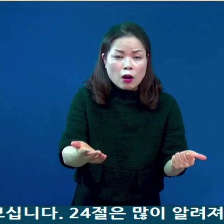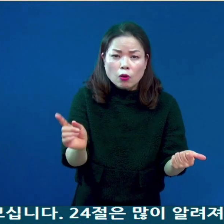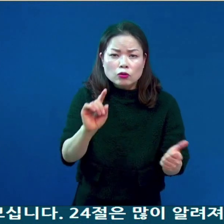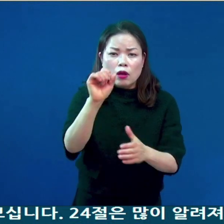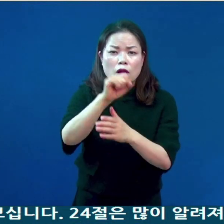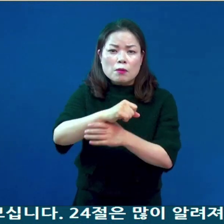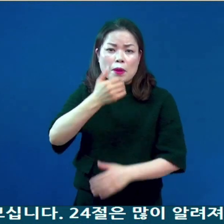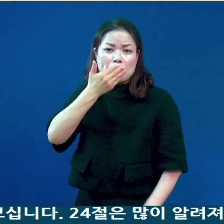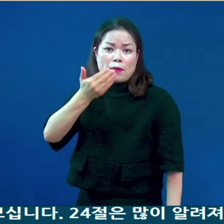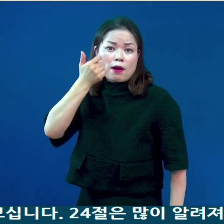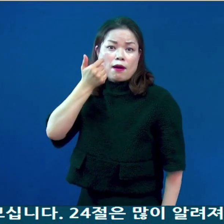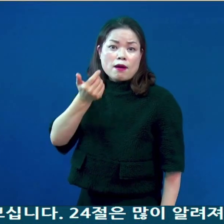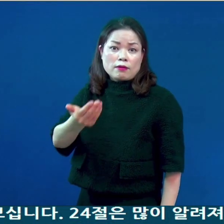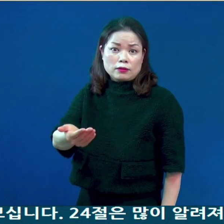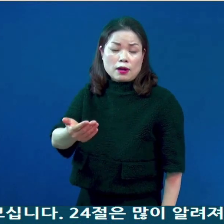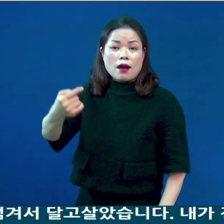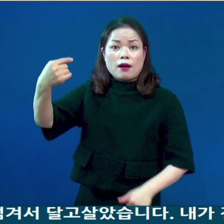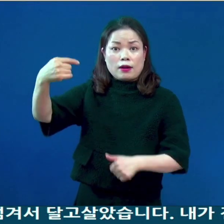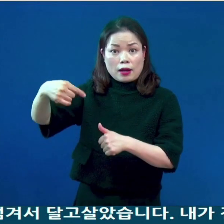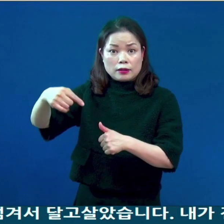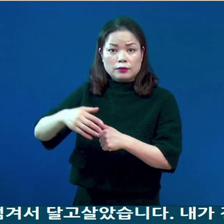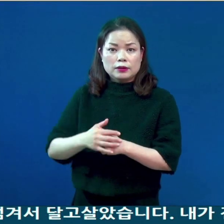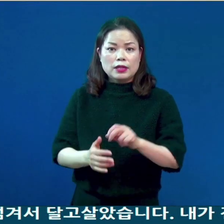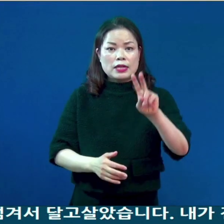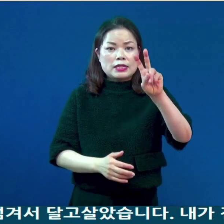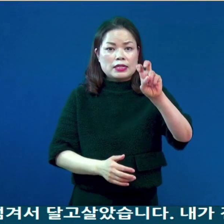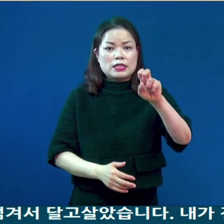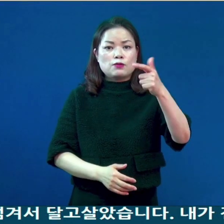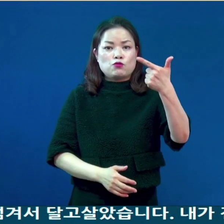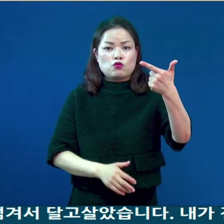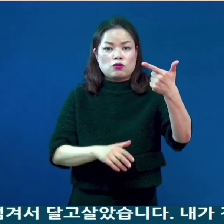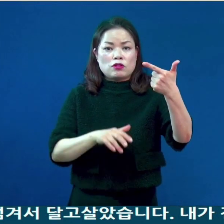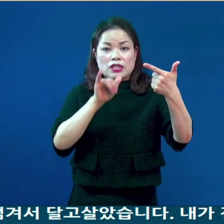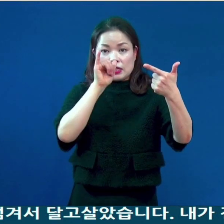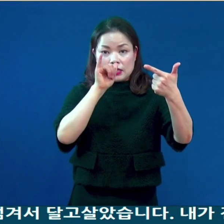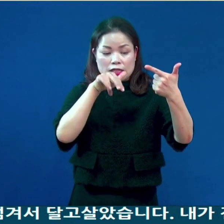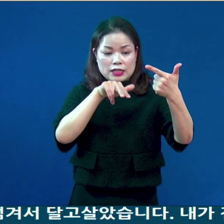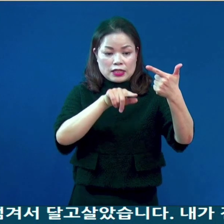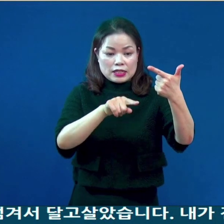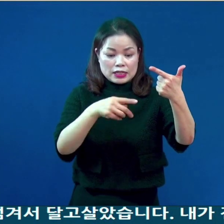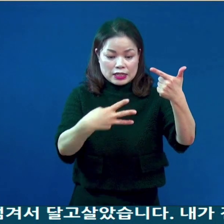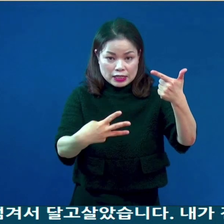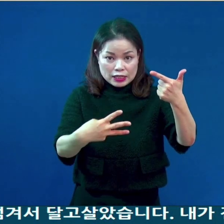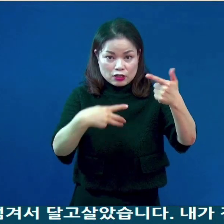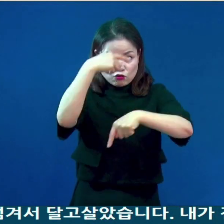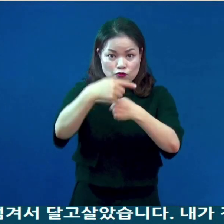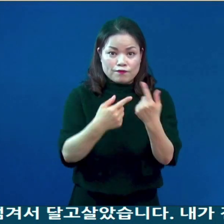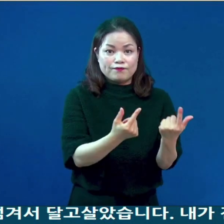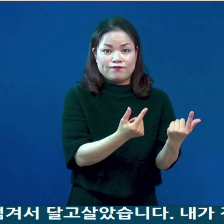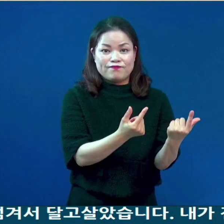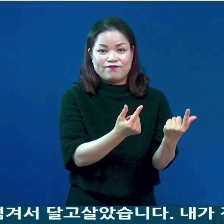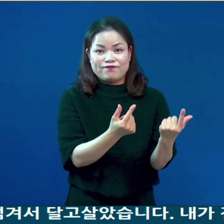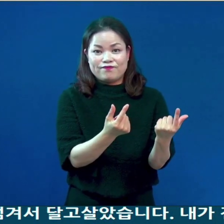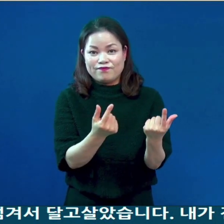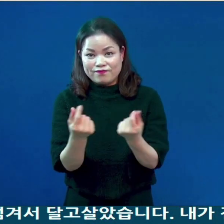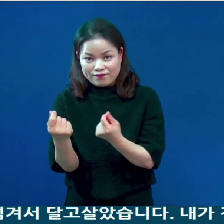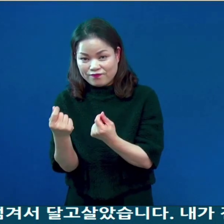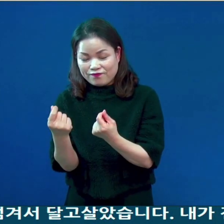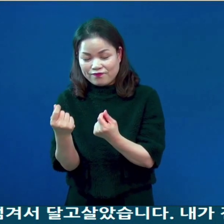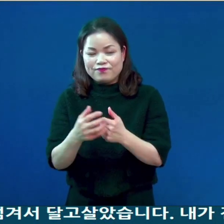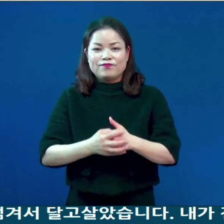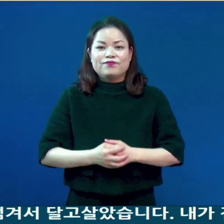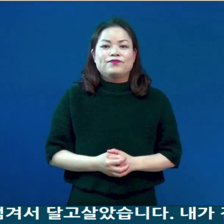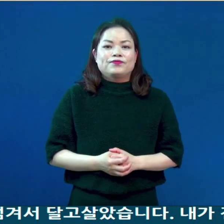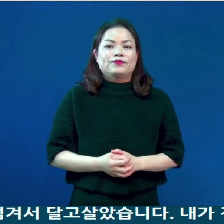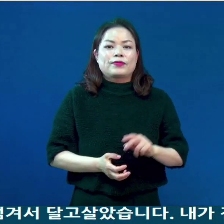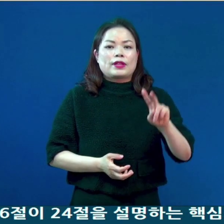열매를 맺느냐, 그 가르침은 26절에 있습니다. 자, 26절 같이 한번 집중해서 읽도록